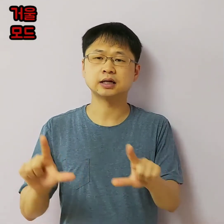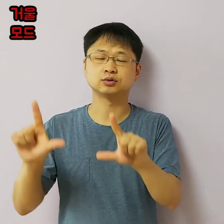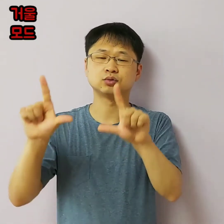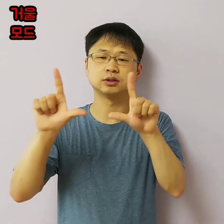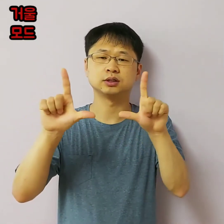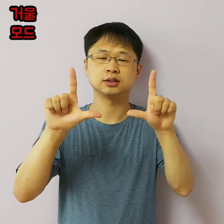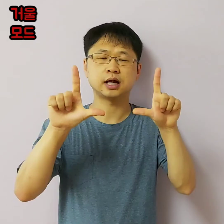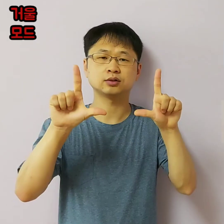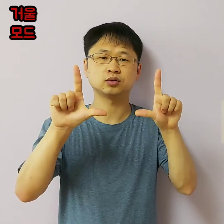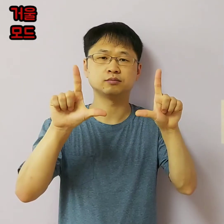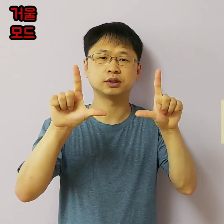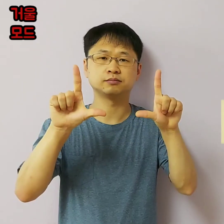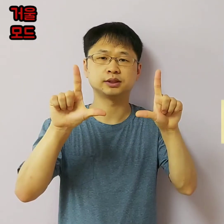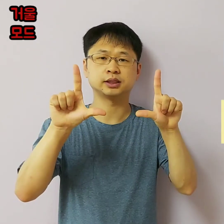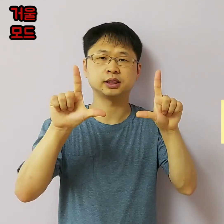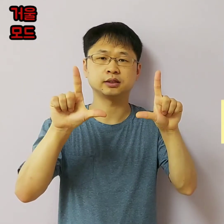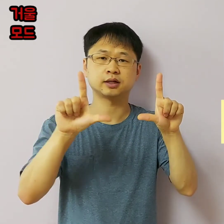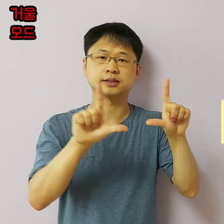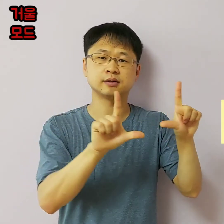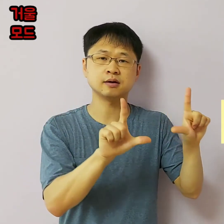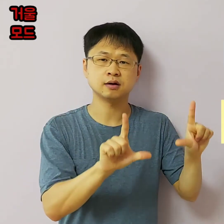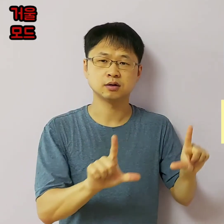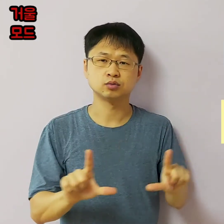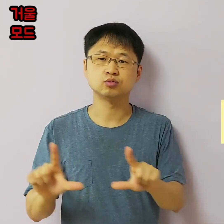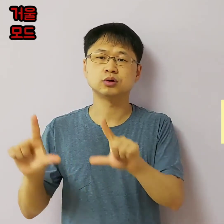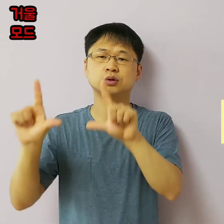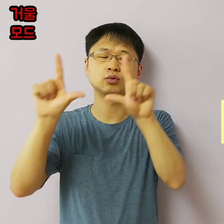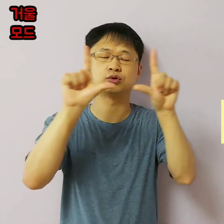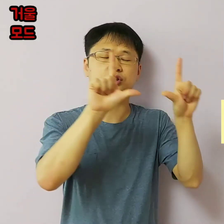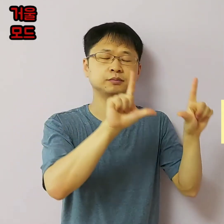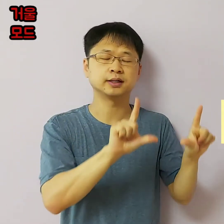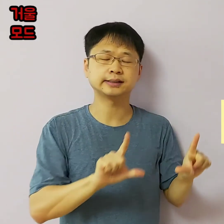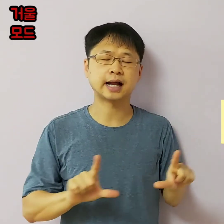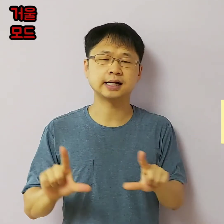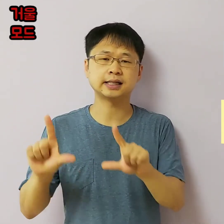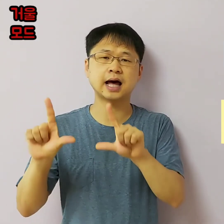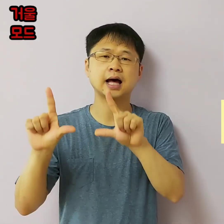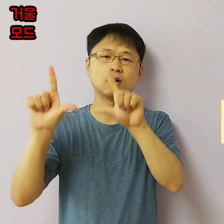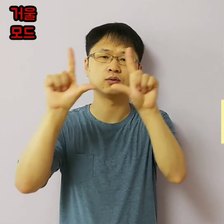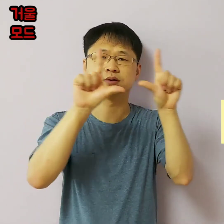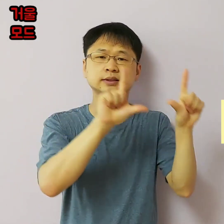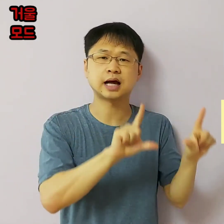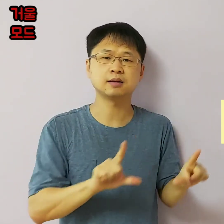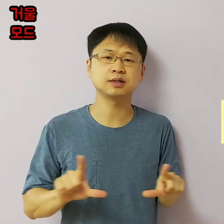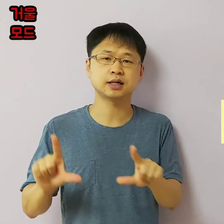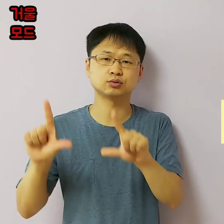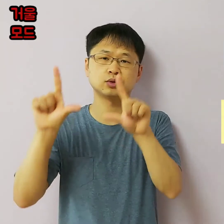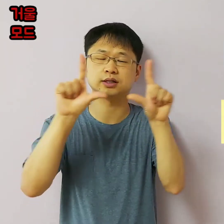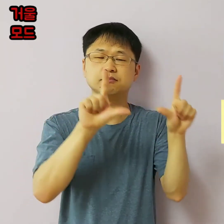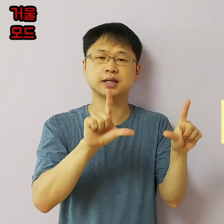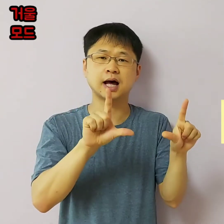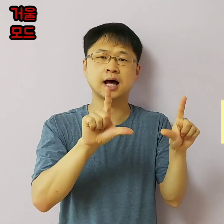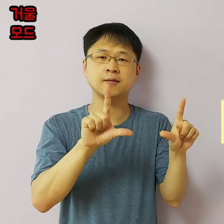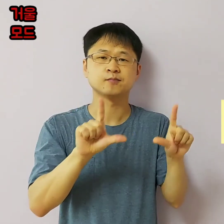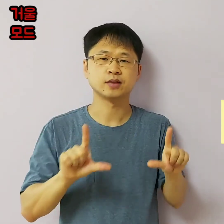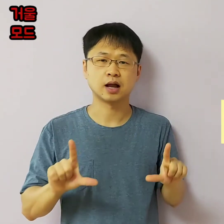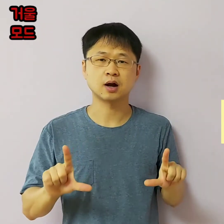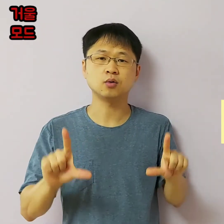살다라는 수어는 양손 엄지검지 이렇게 해서 둥글게 돌려주시면 살다 혹은 삶이라는 수어가 됩니다. 아까